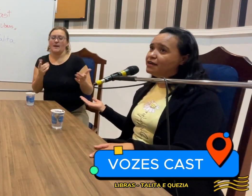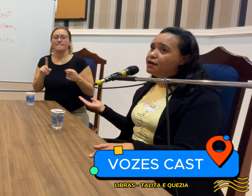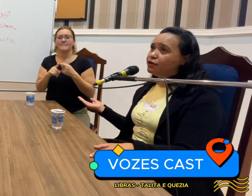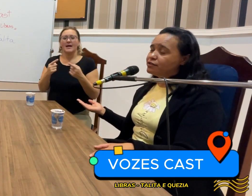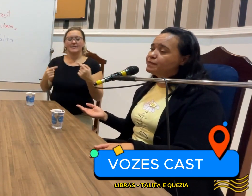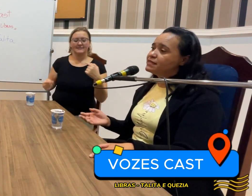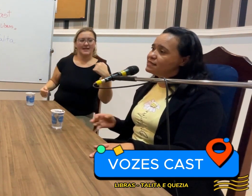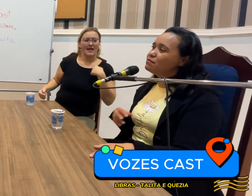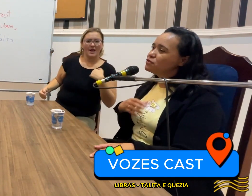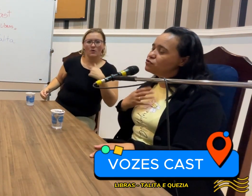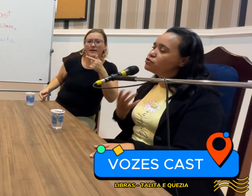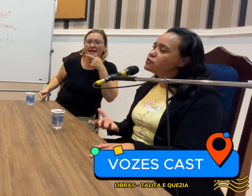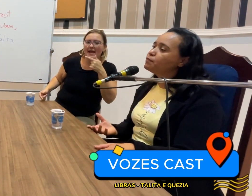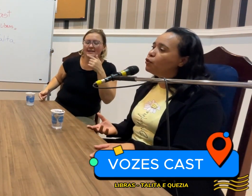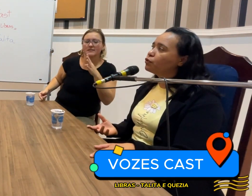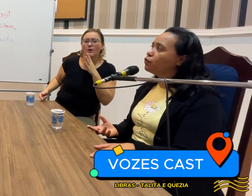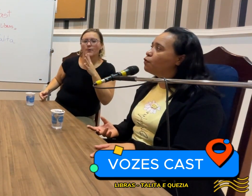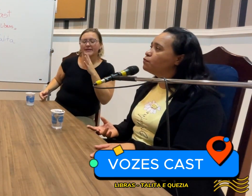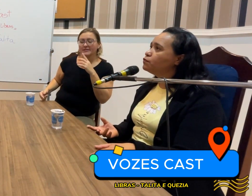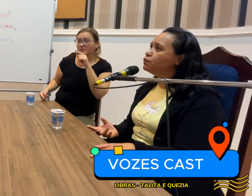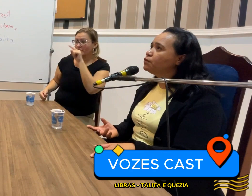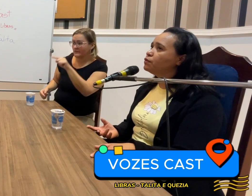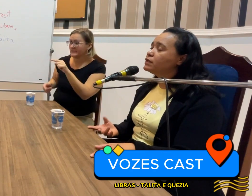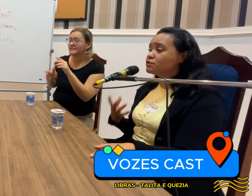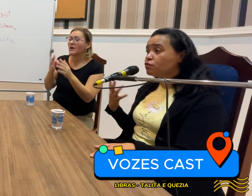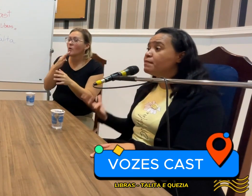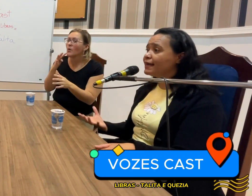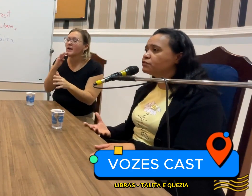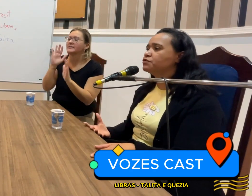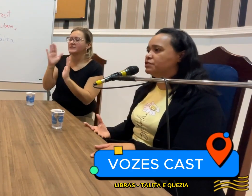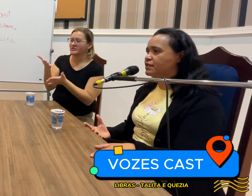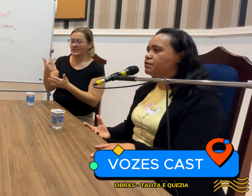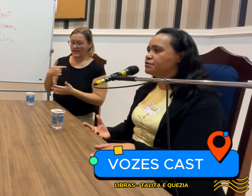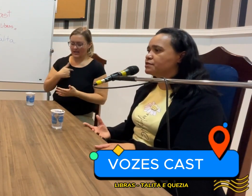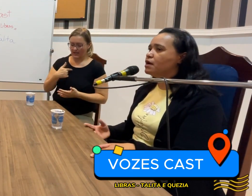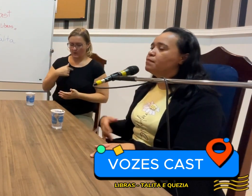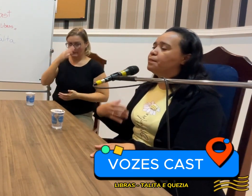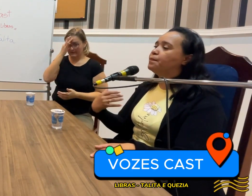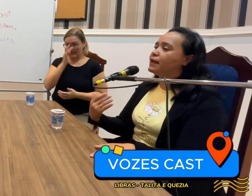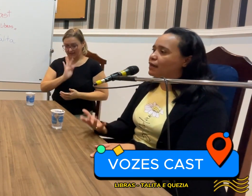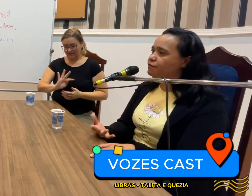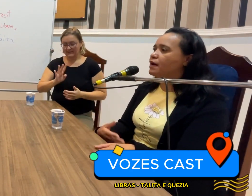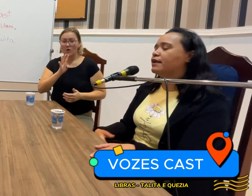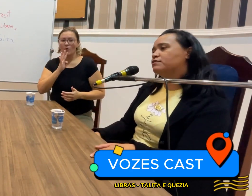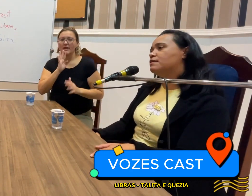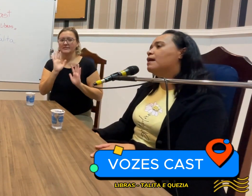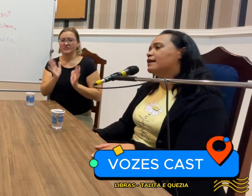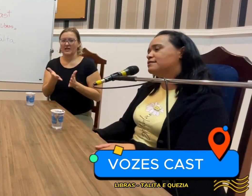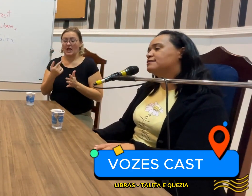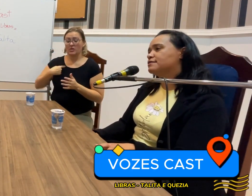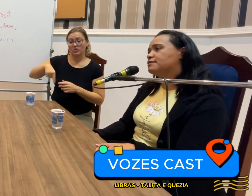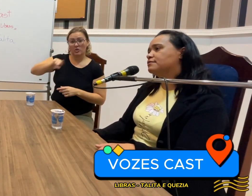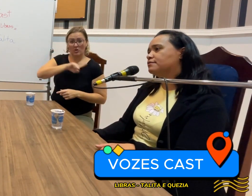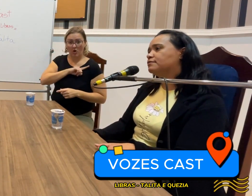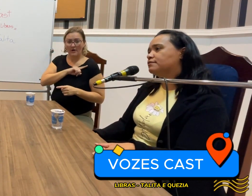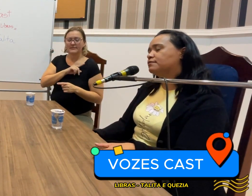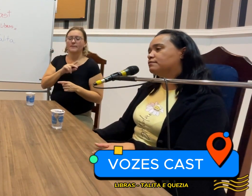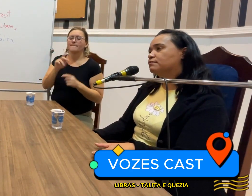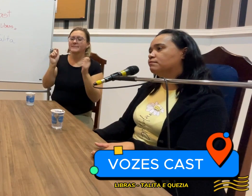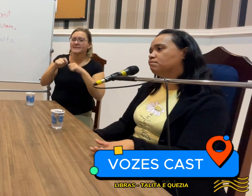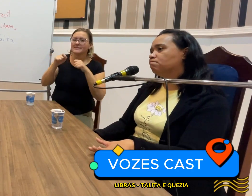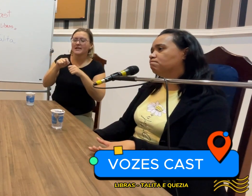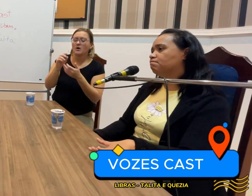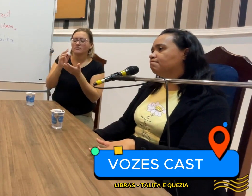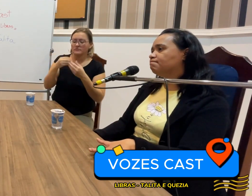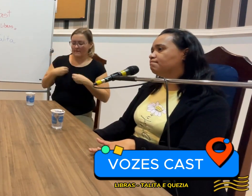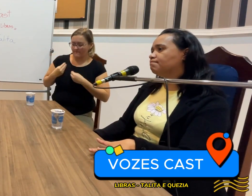conhece, nós precisamos nos dispor como instrumentos de Deus para levar aos demais. E